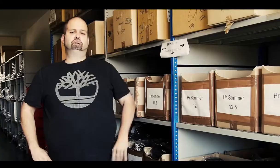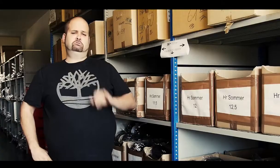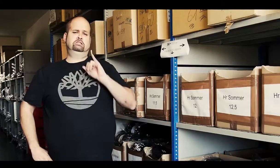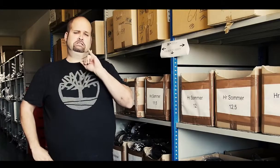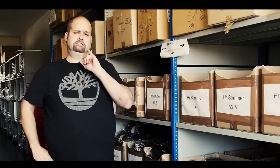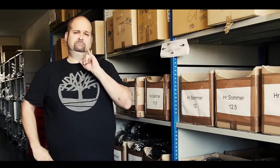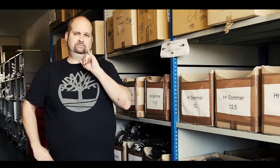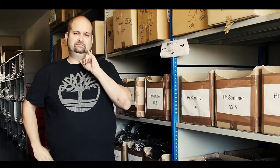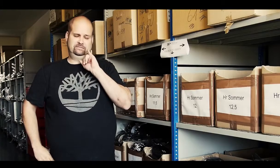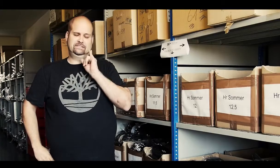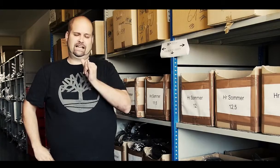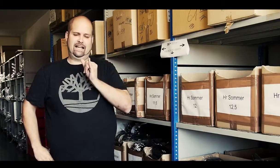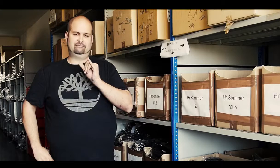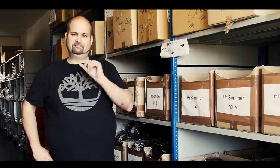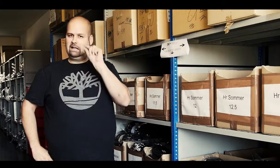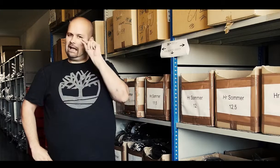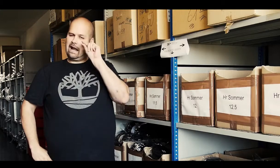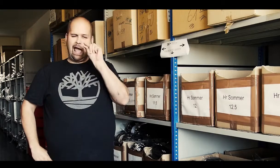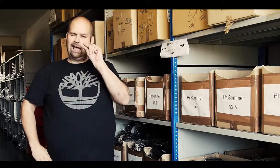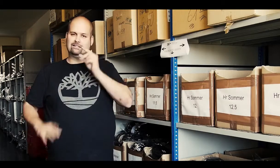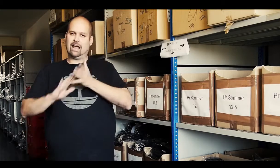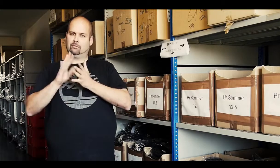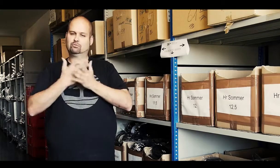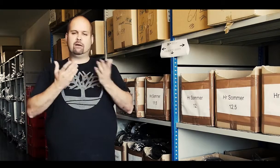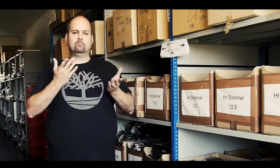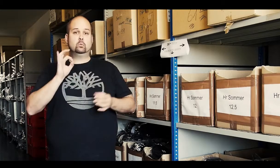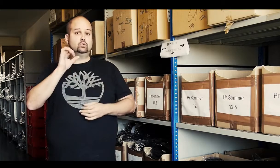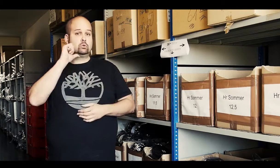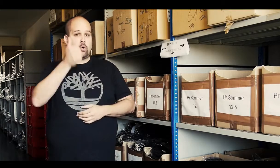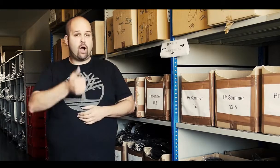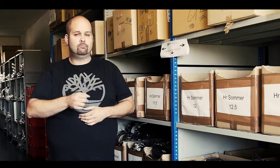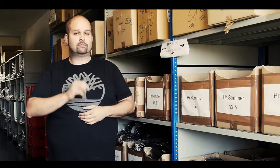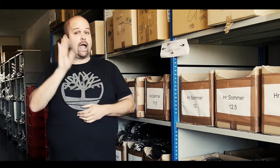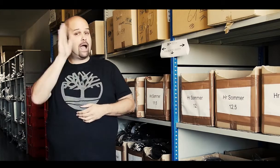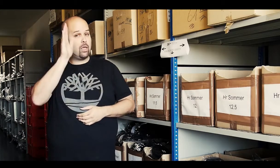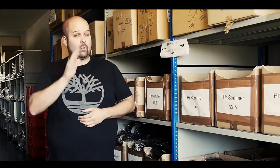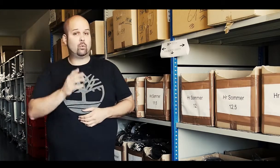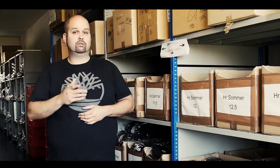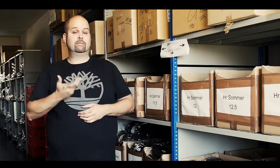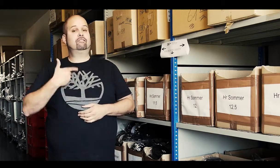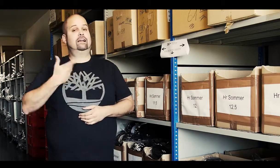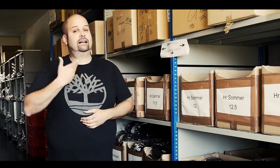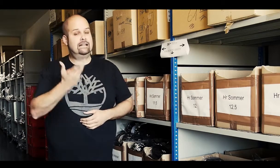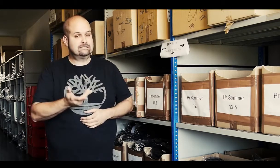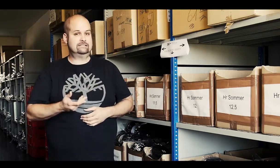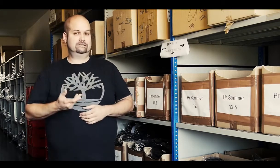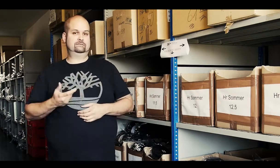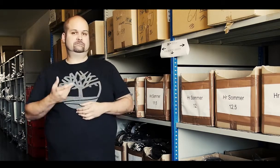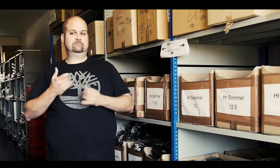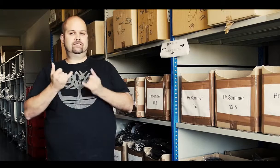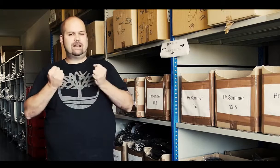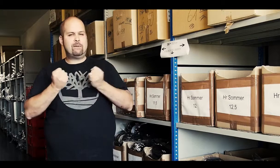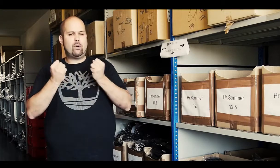Ja, die hörenden Kolleginnen und können ein paar gebärden. Wie Guten Morgen, Hallo, wie geht's? Sie bemühen sich zu gebärden.